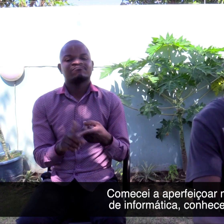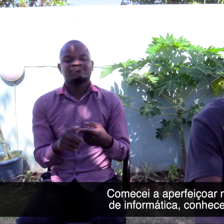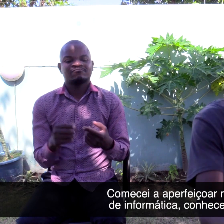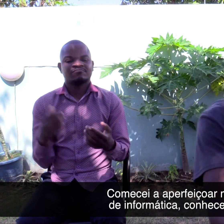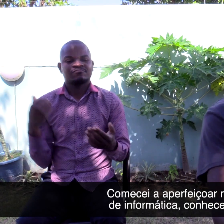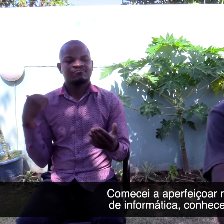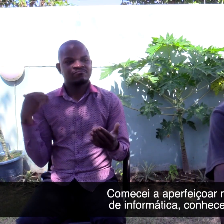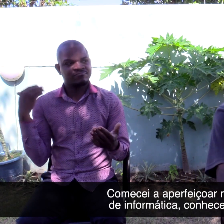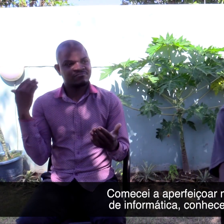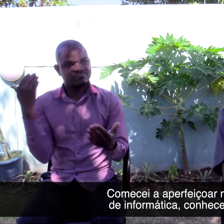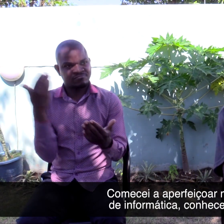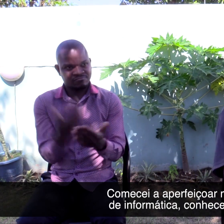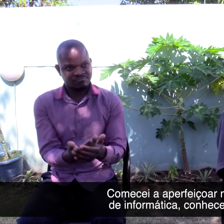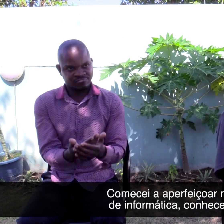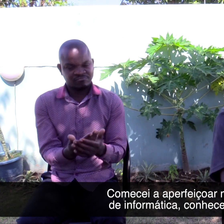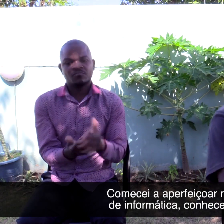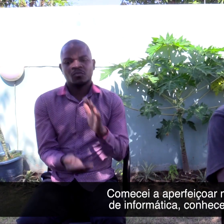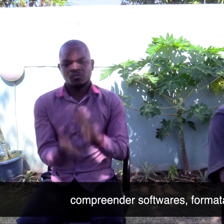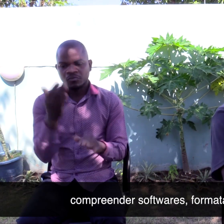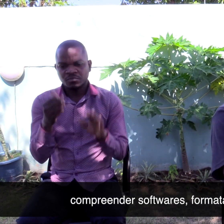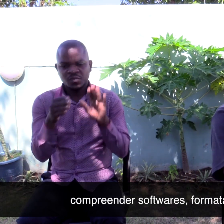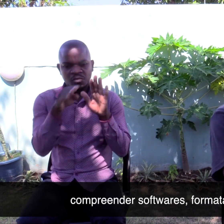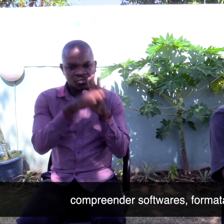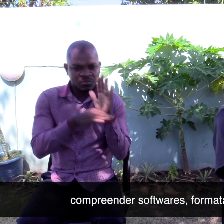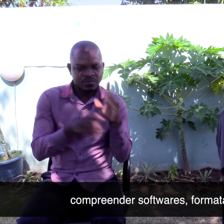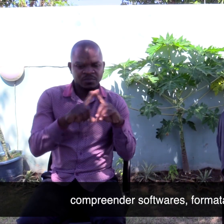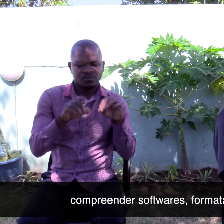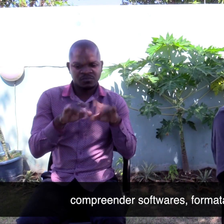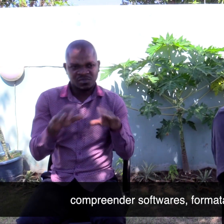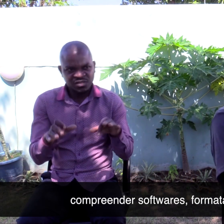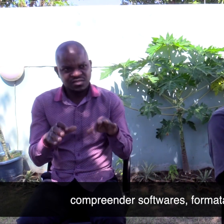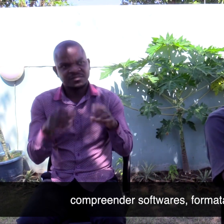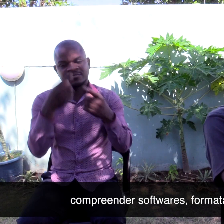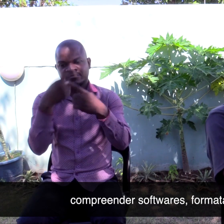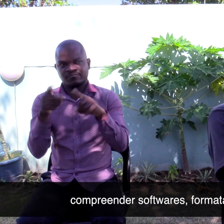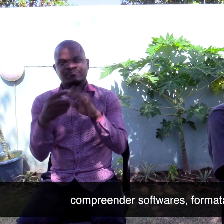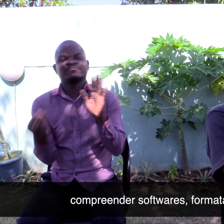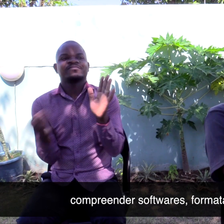Programação de sistemas, softwares,